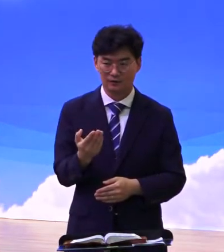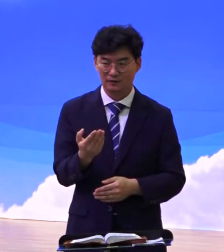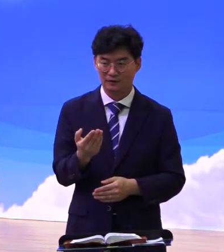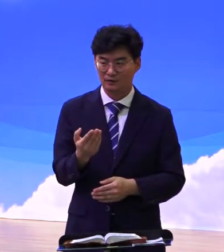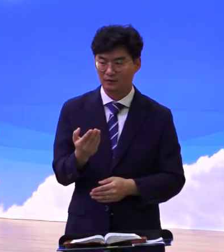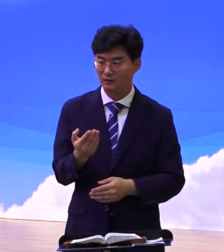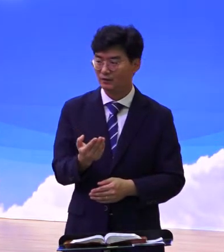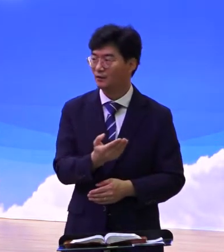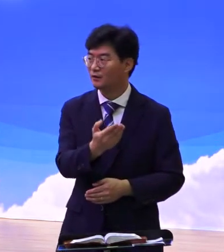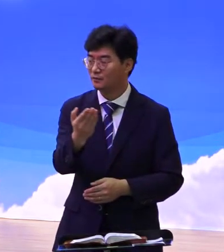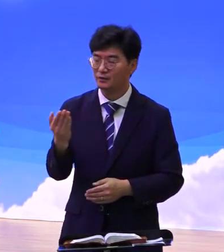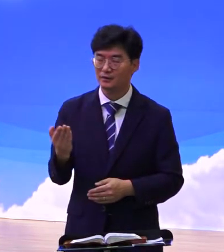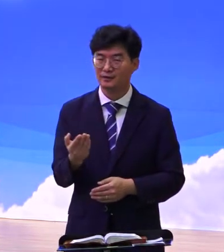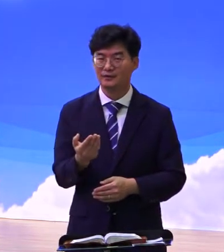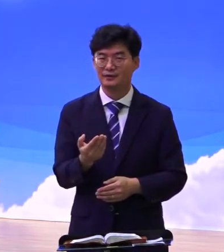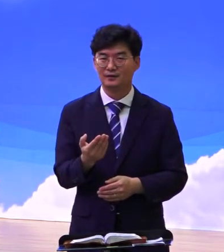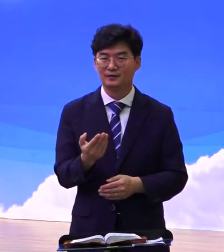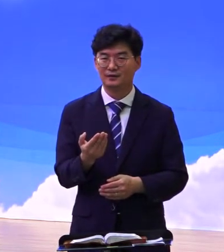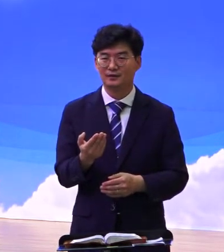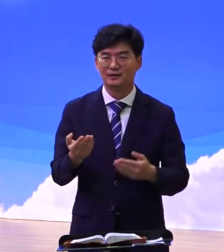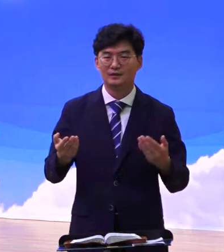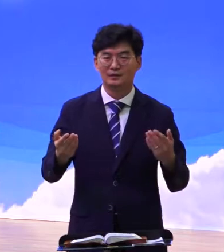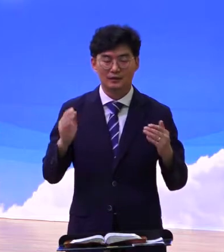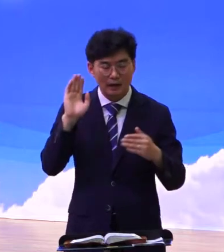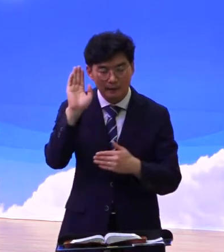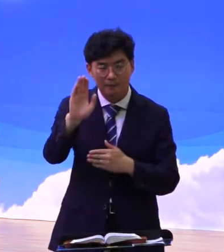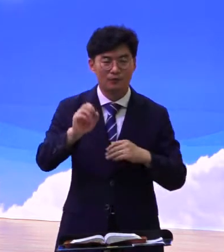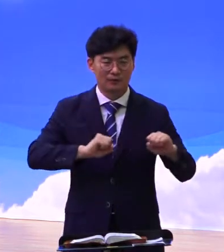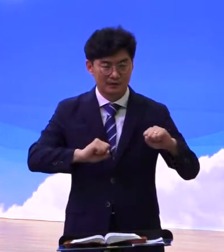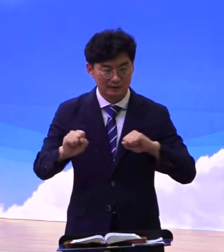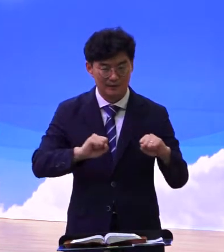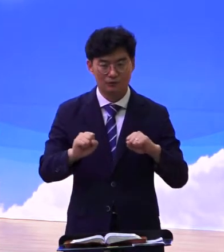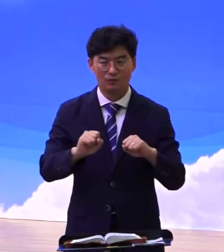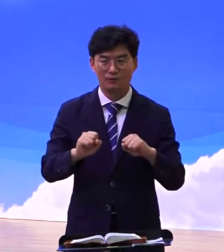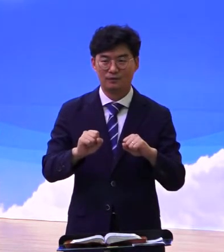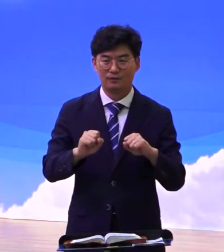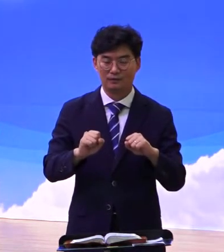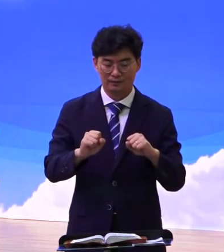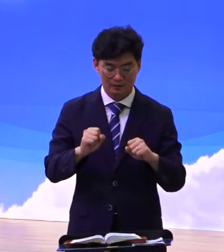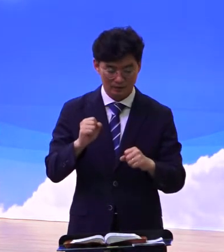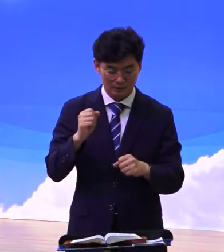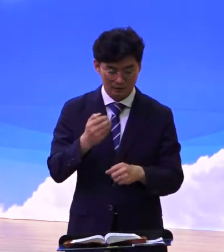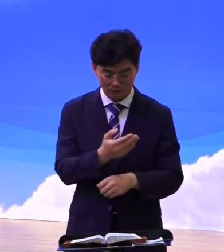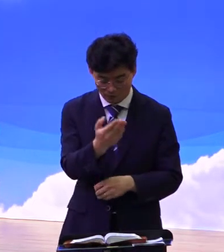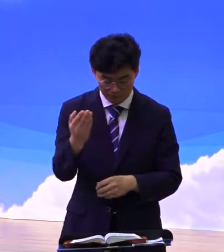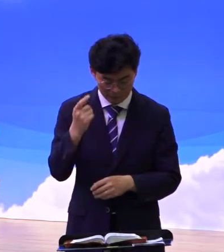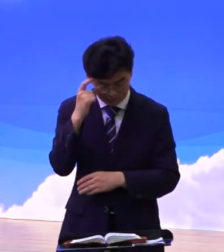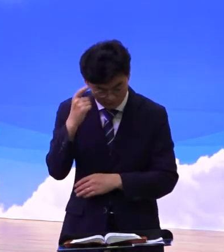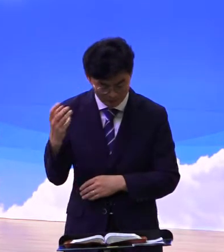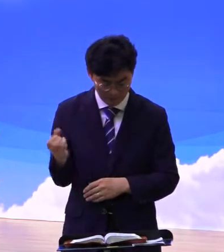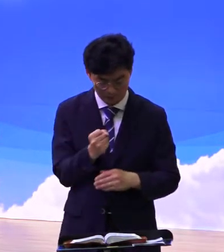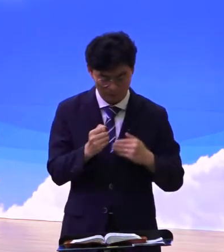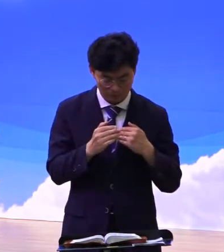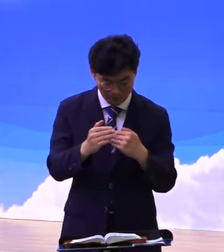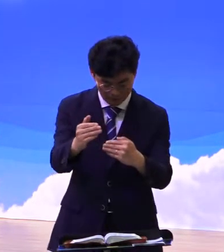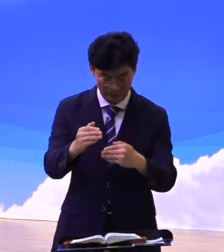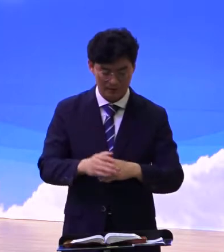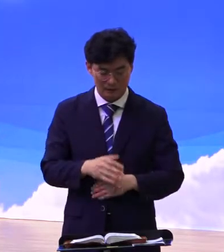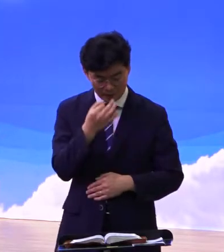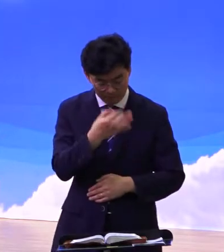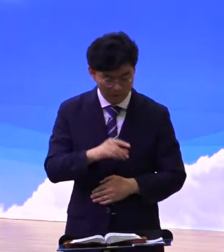사명의 길, 여러분이 달려가야 할 그 길을 끝까지 달려가기를 원하십니다. 그